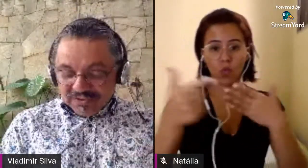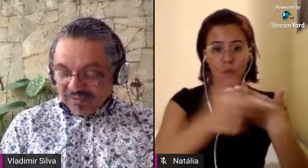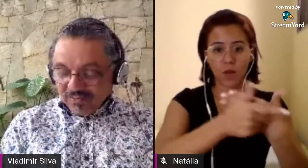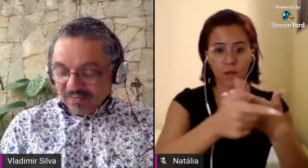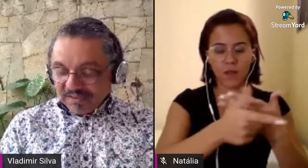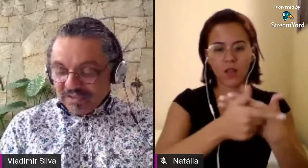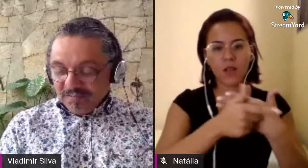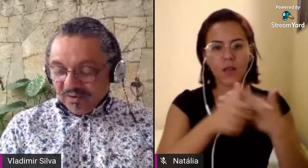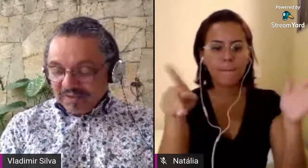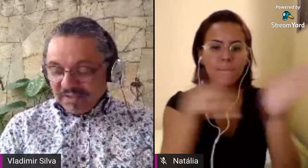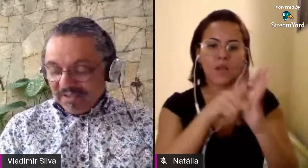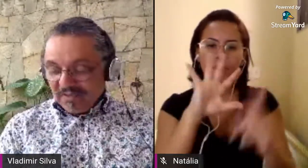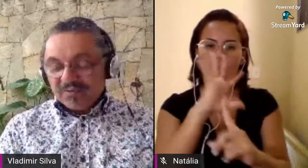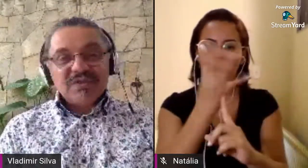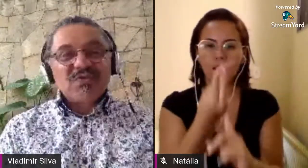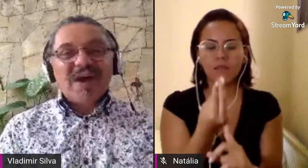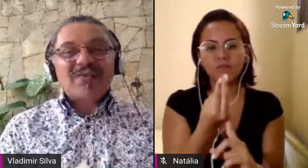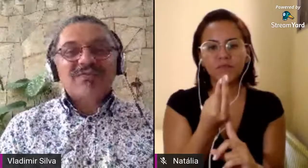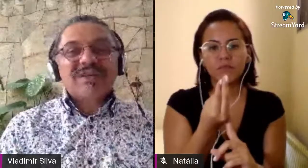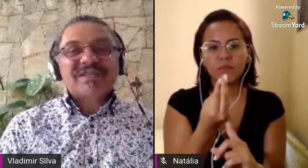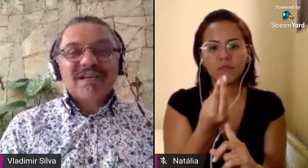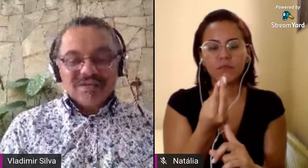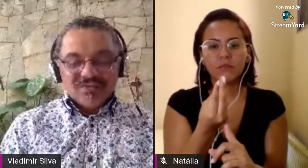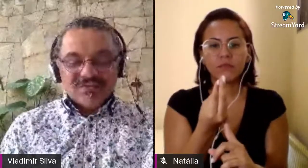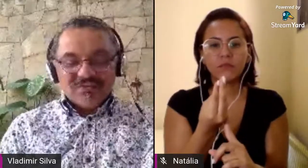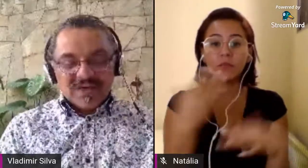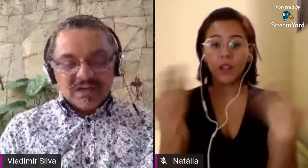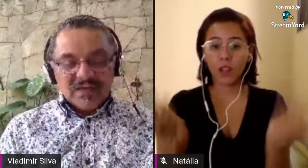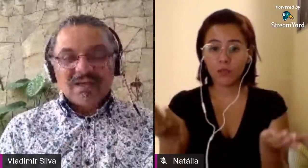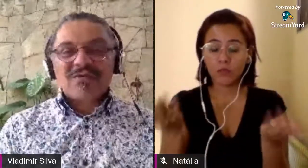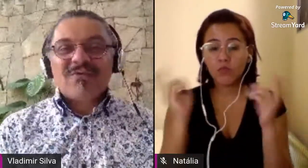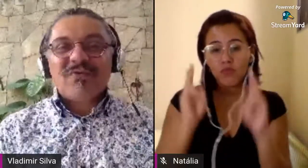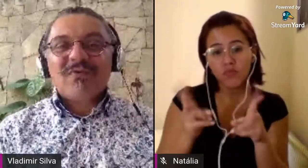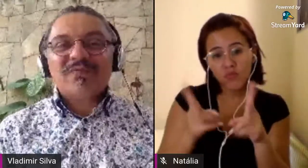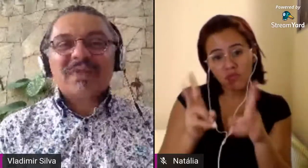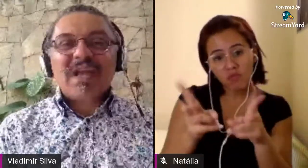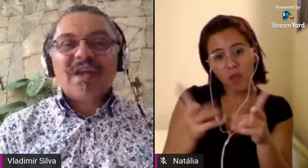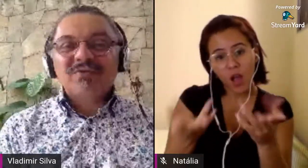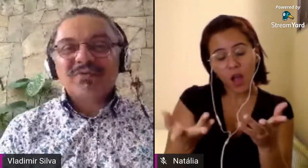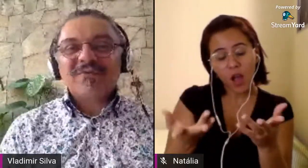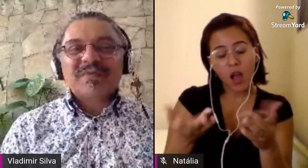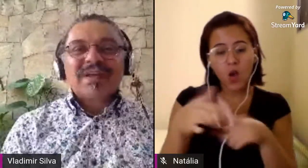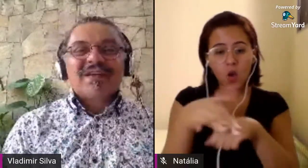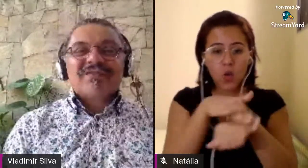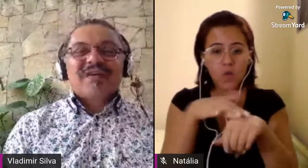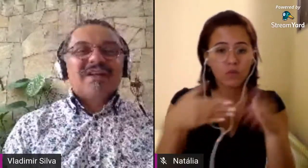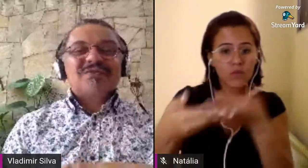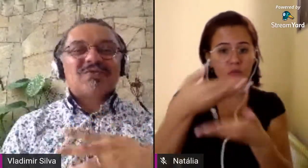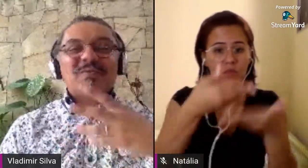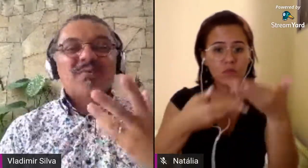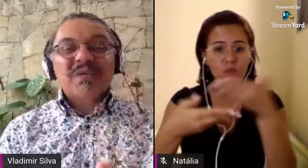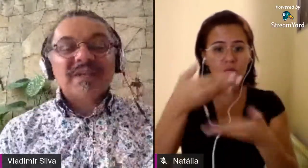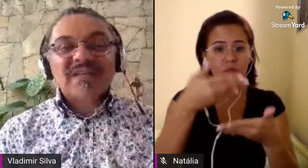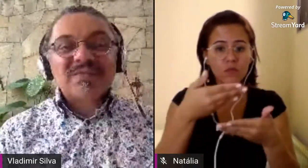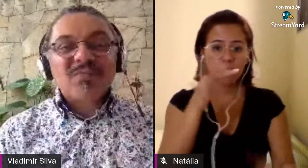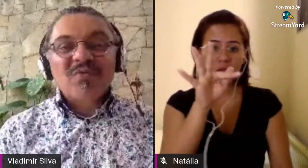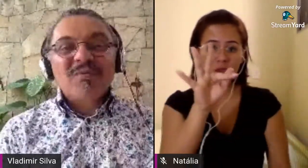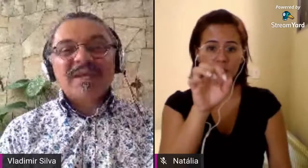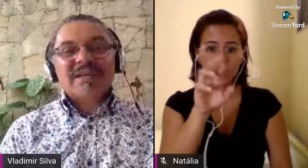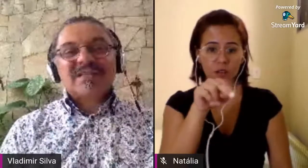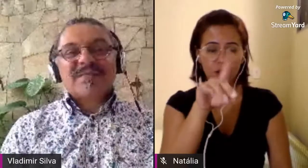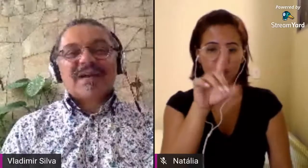que é isso. A gente pode continuar conversando com Fernanda e com Elton, falando sobre